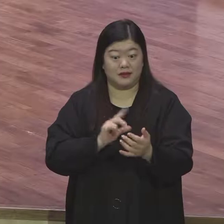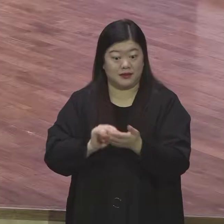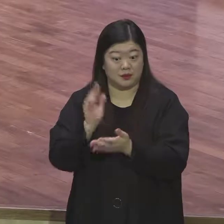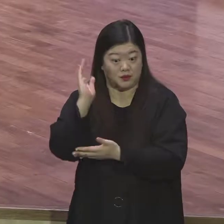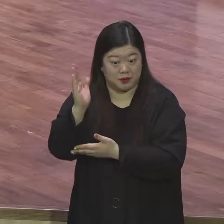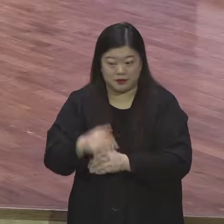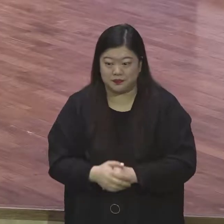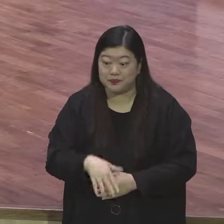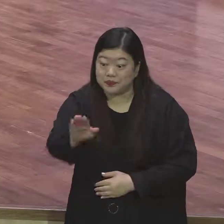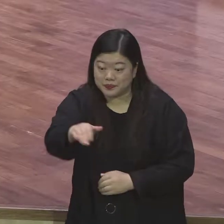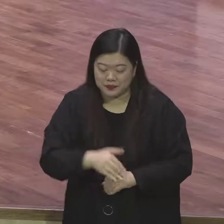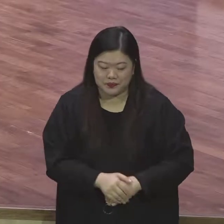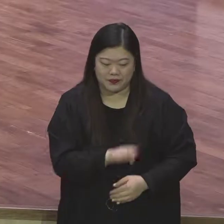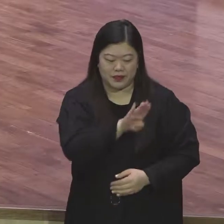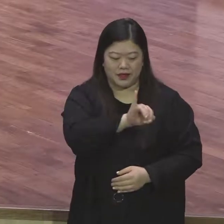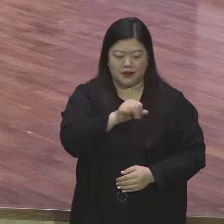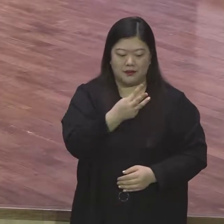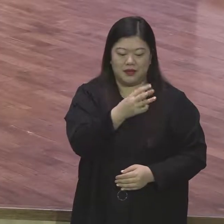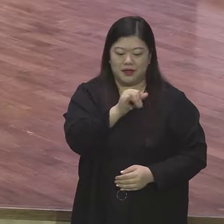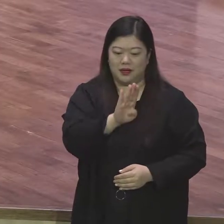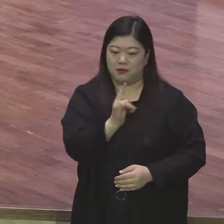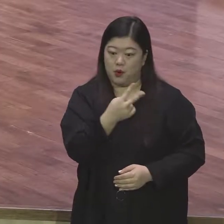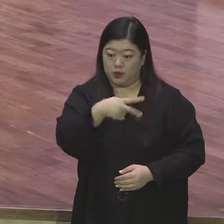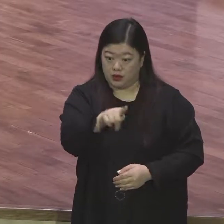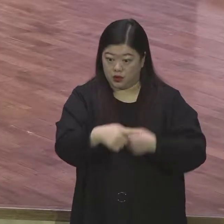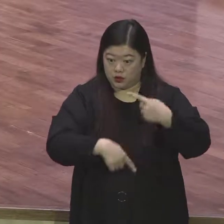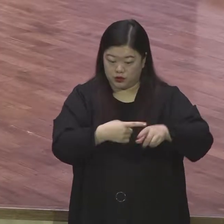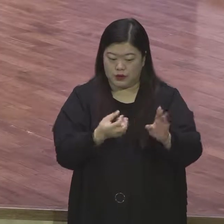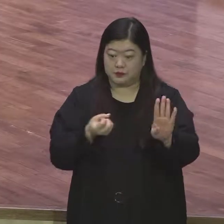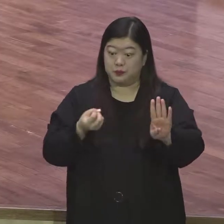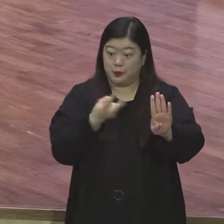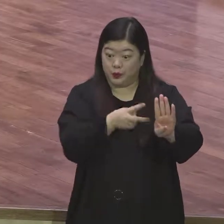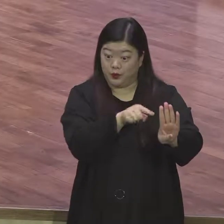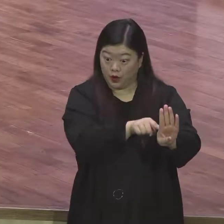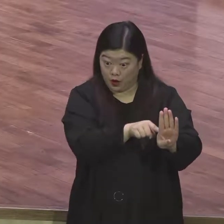기쁨의 서신이다라는 별칭이 그렇게 있을 정도로